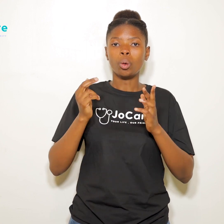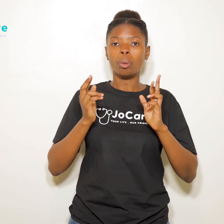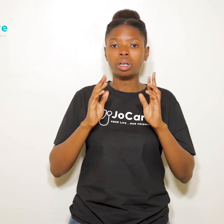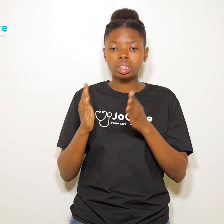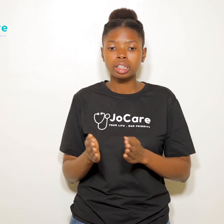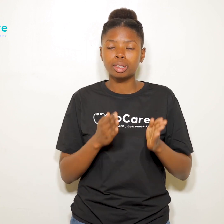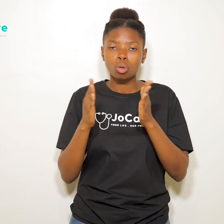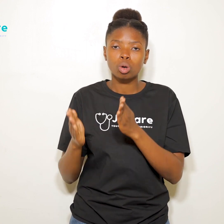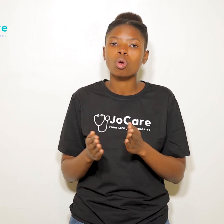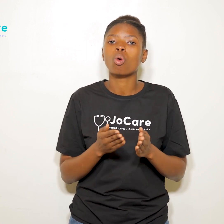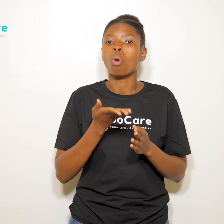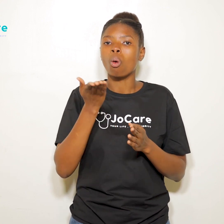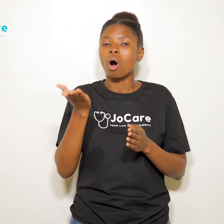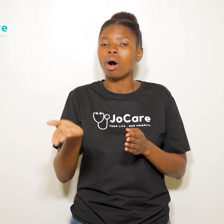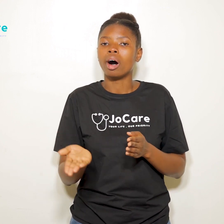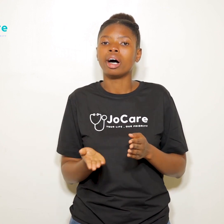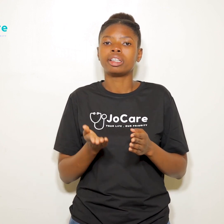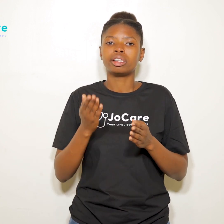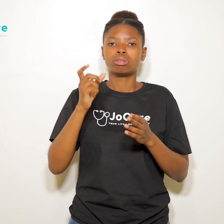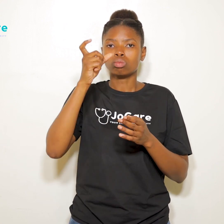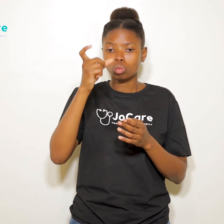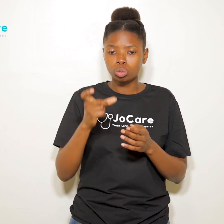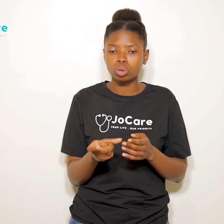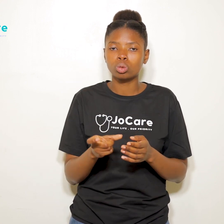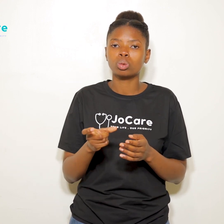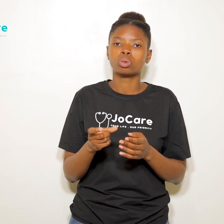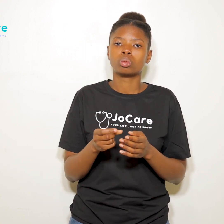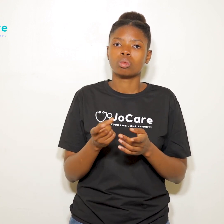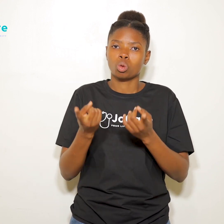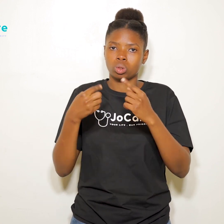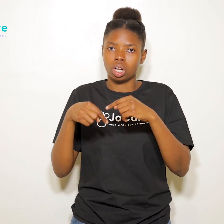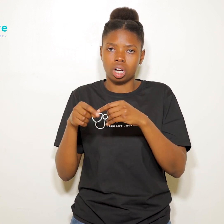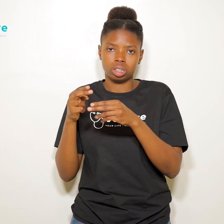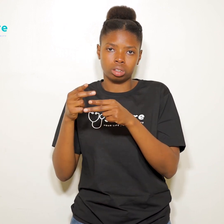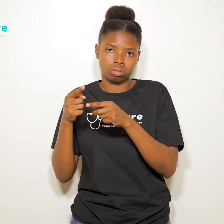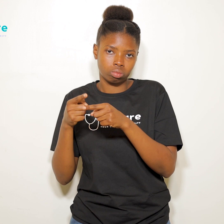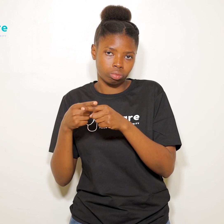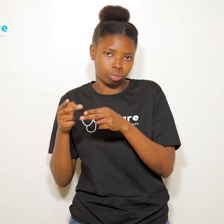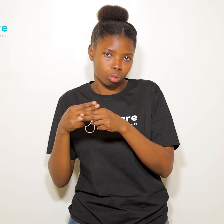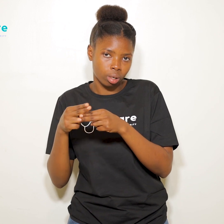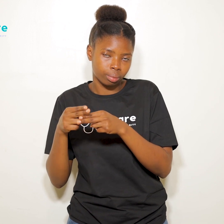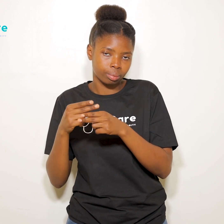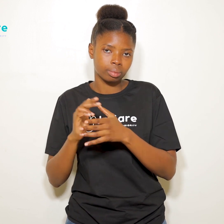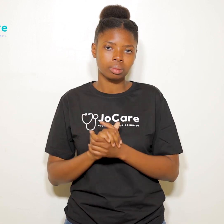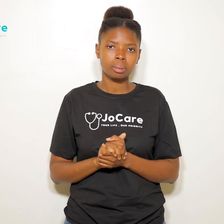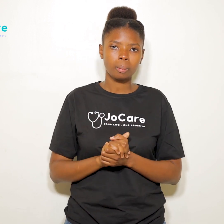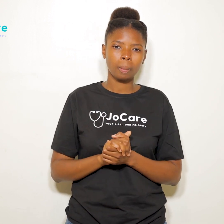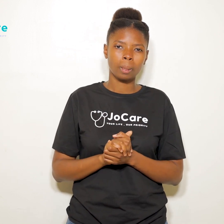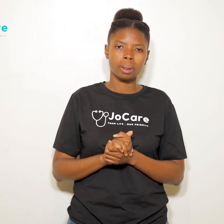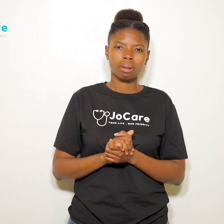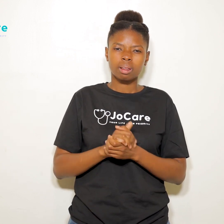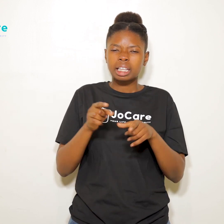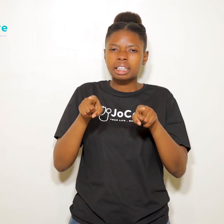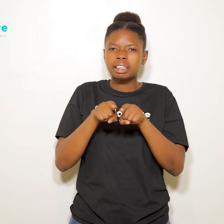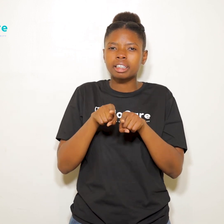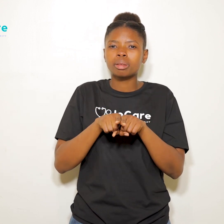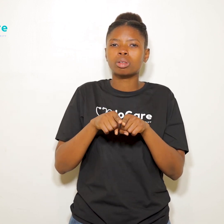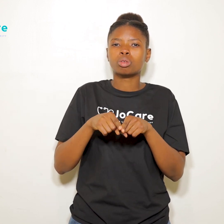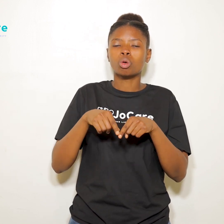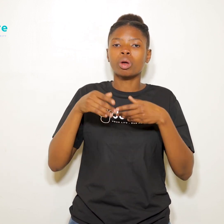ikiremwa gikeneye ayo maraso. Mbese nk'uko tubigereranyije ni nk'uko inyoni cyangwa inkoko yitegura guturaga amagi